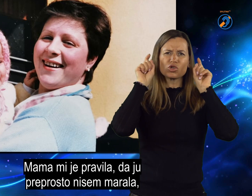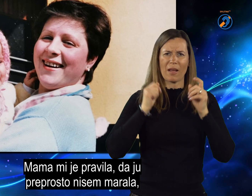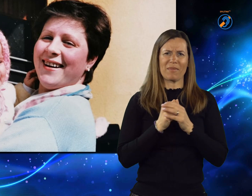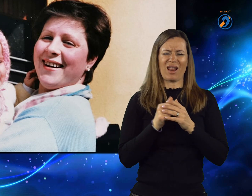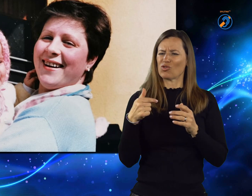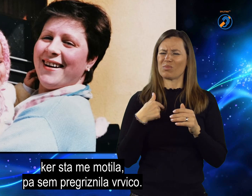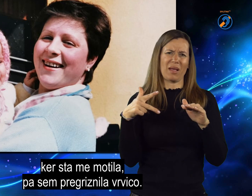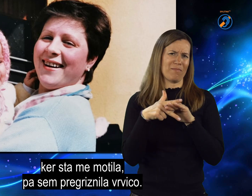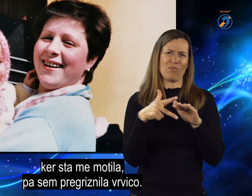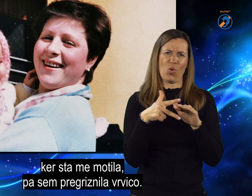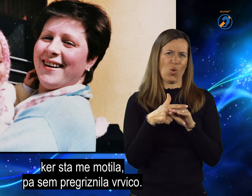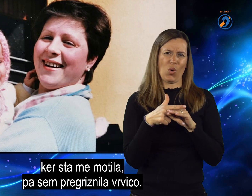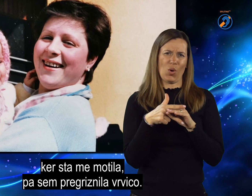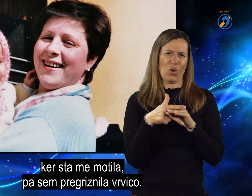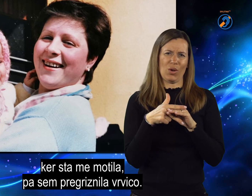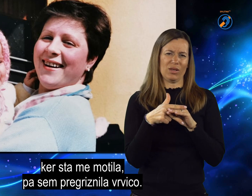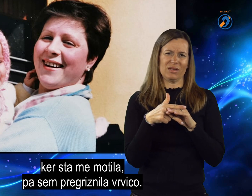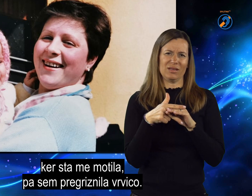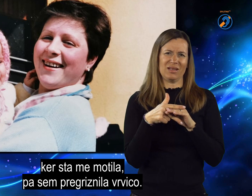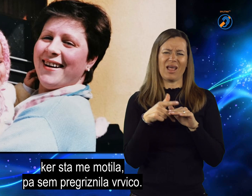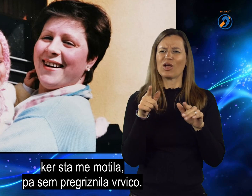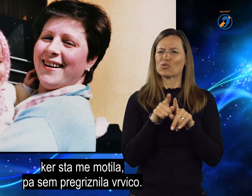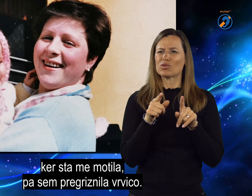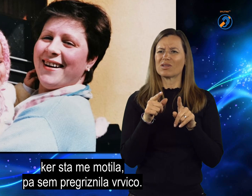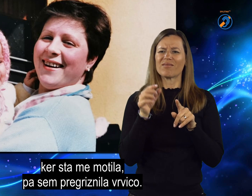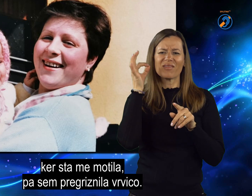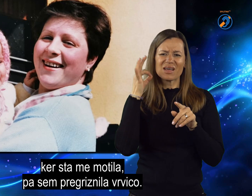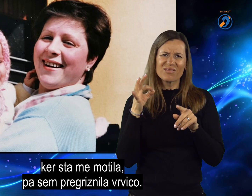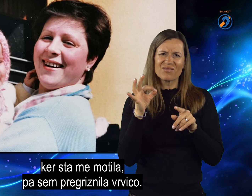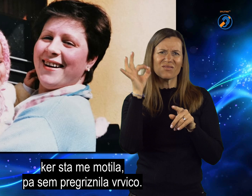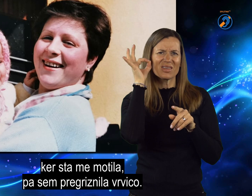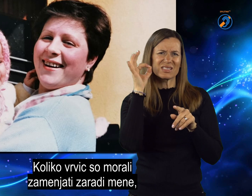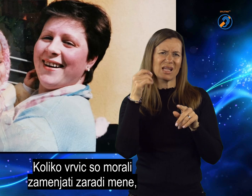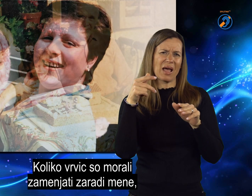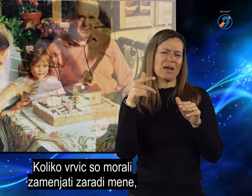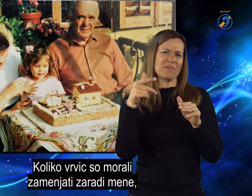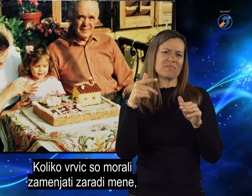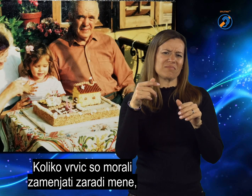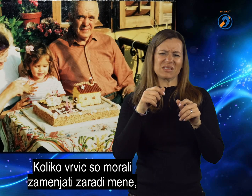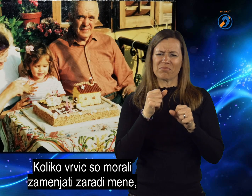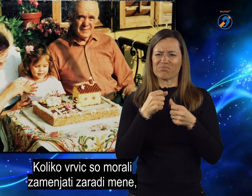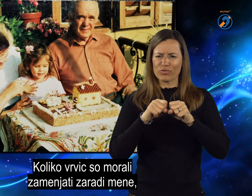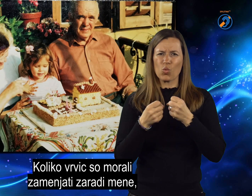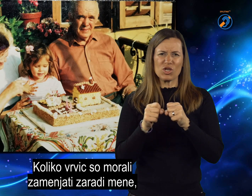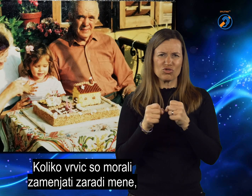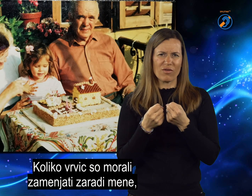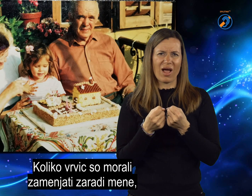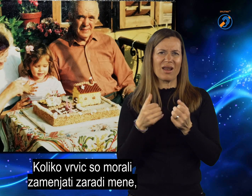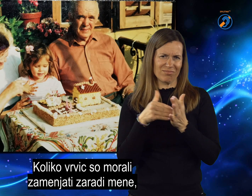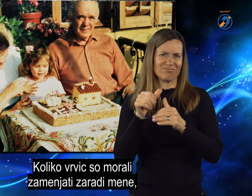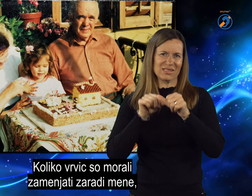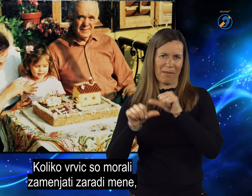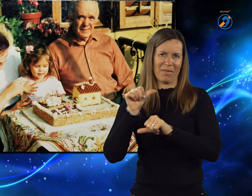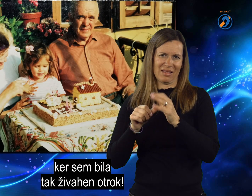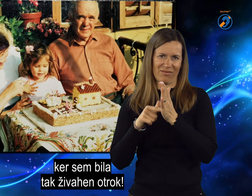marala. Ko me je motilo, a sem jih prekrisla te vrviša, koliko vrvi so mogli se menjati zaradi